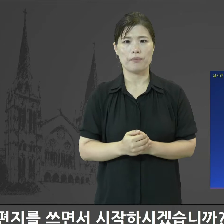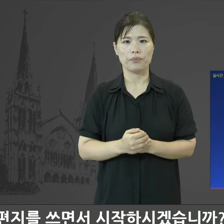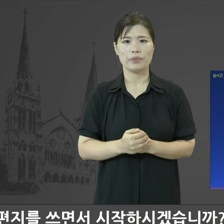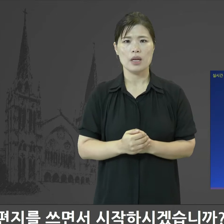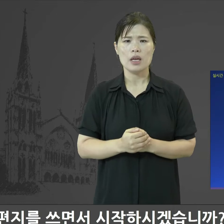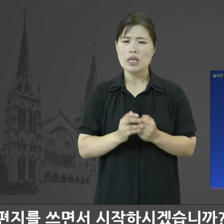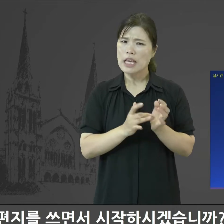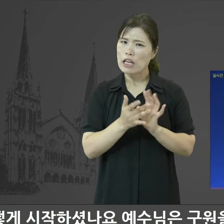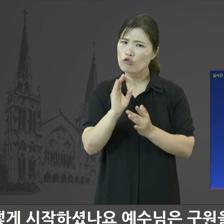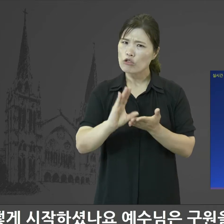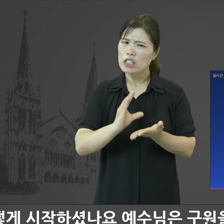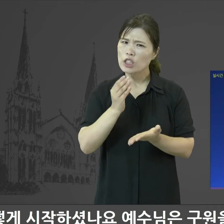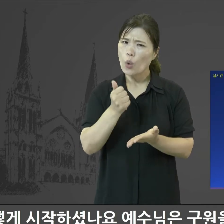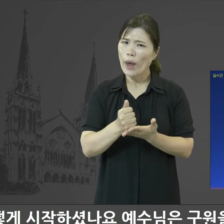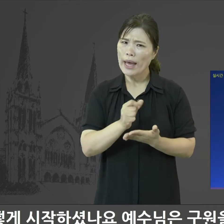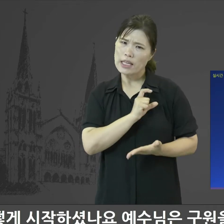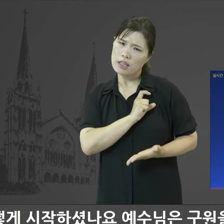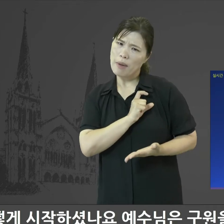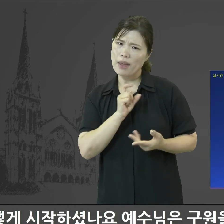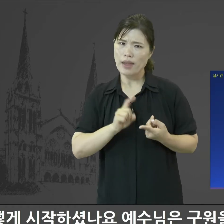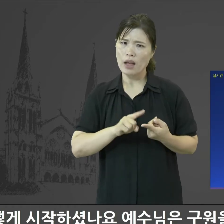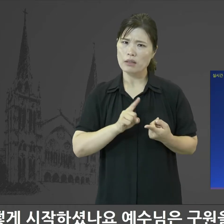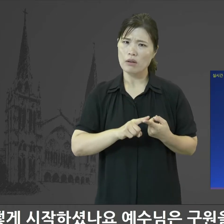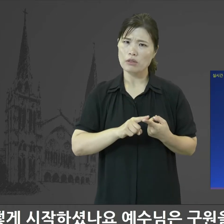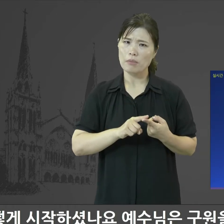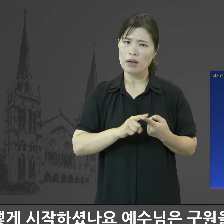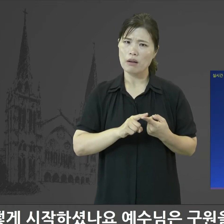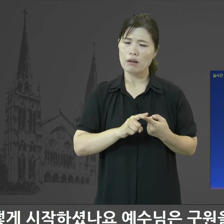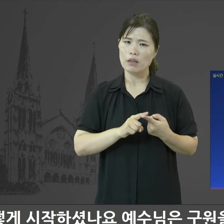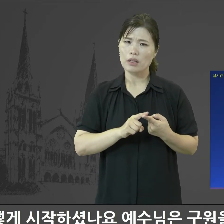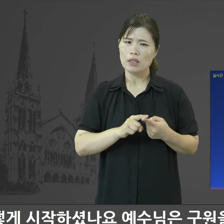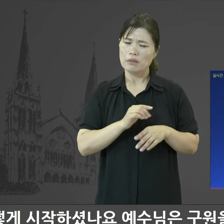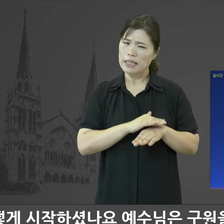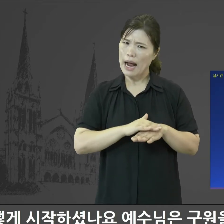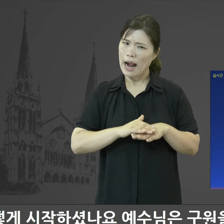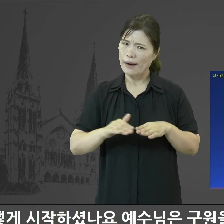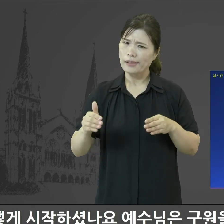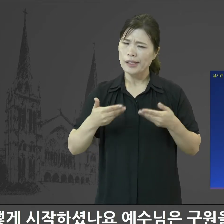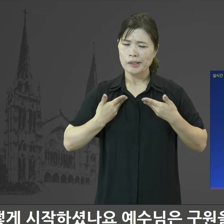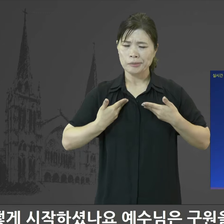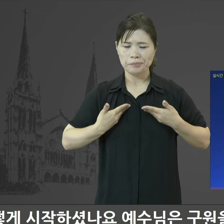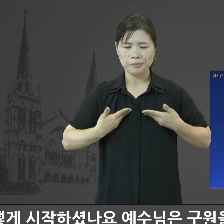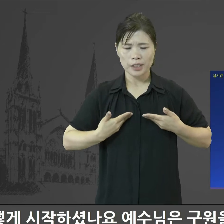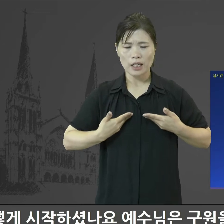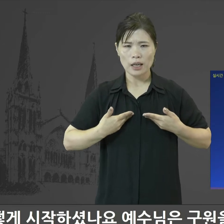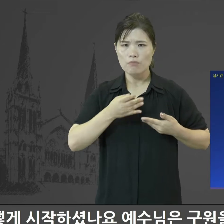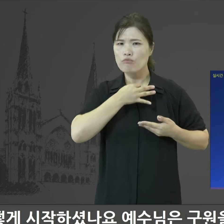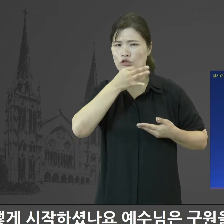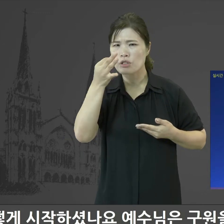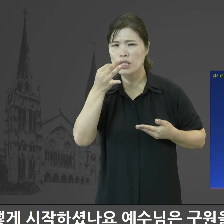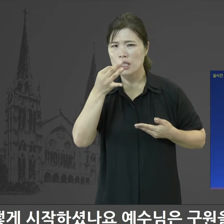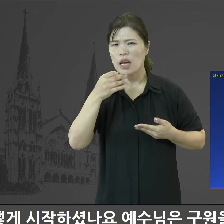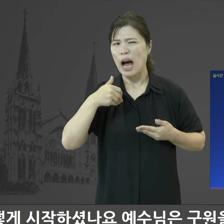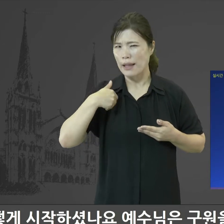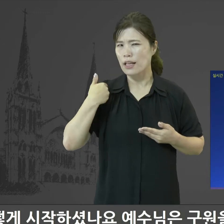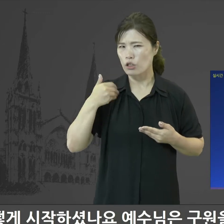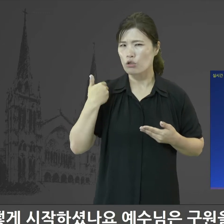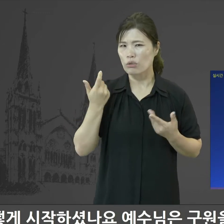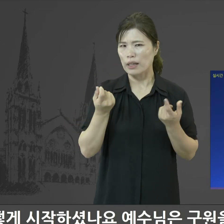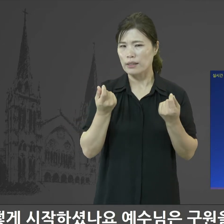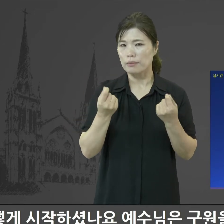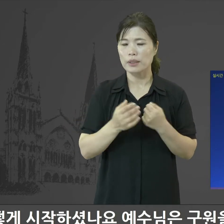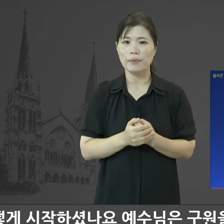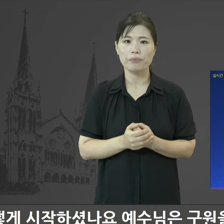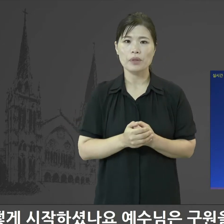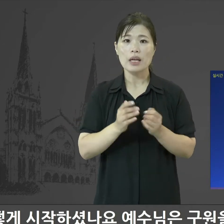이름을 불러보지 않았던 그런 이름일 수도 있습니다. 하지만 계속되는 담임 목사님의 사도행전 강해 속에서 우리는 이